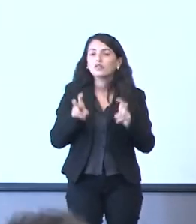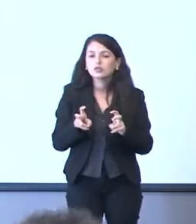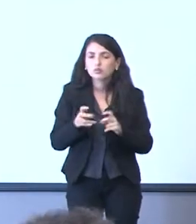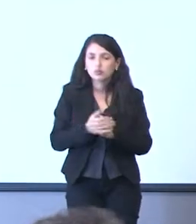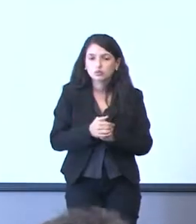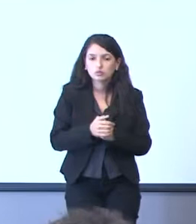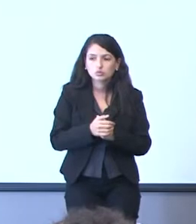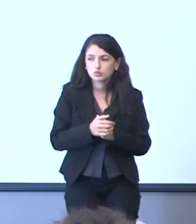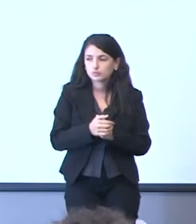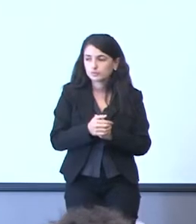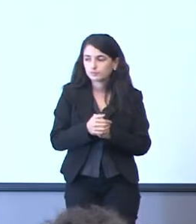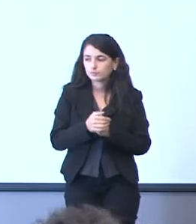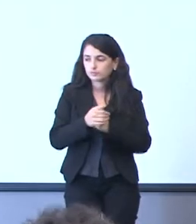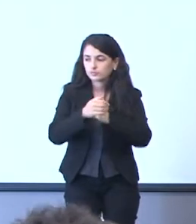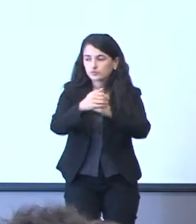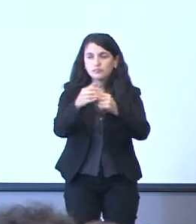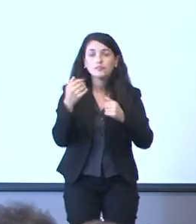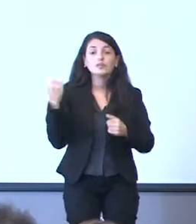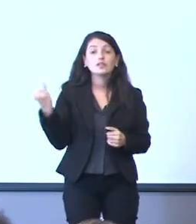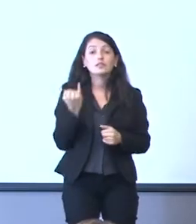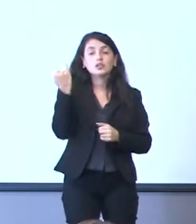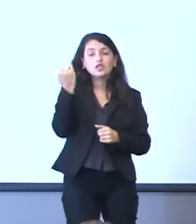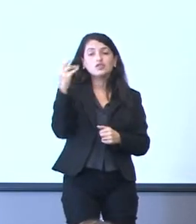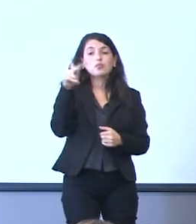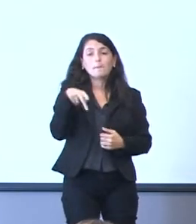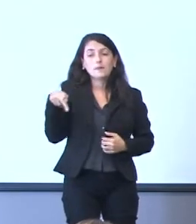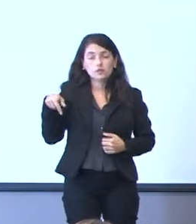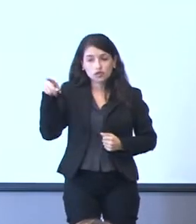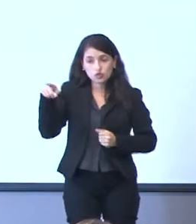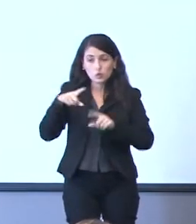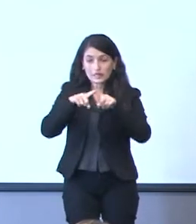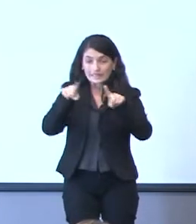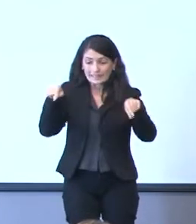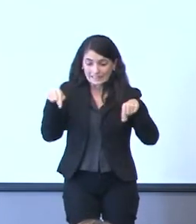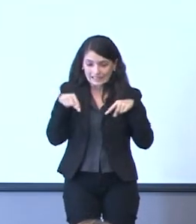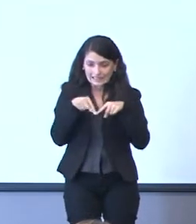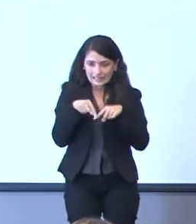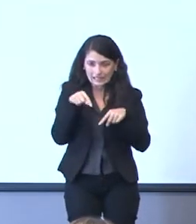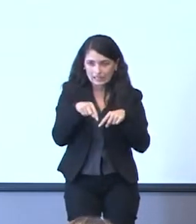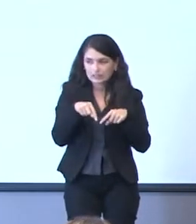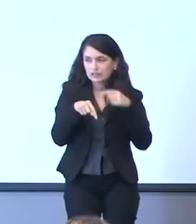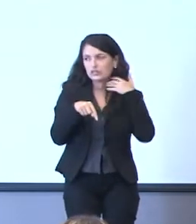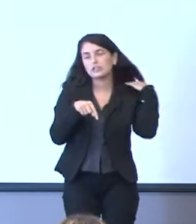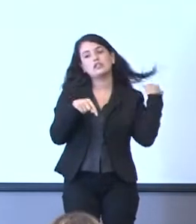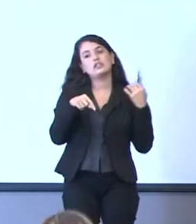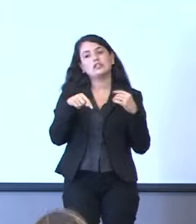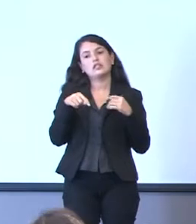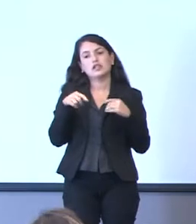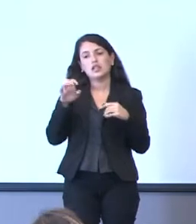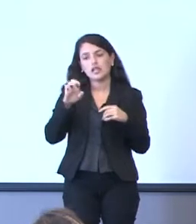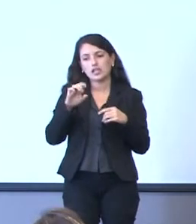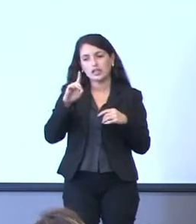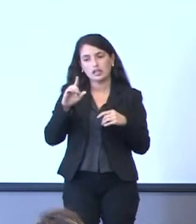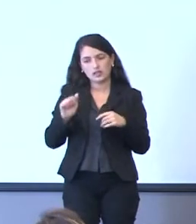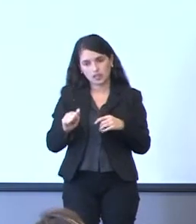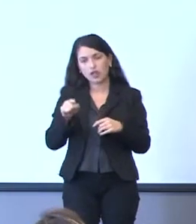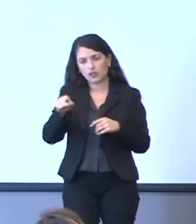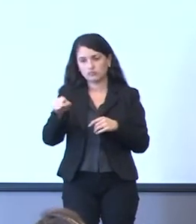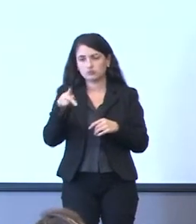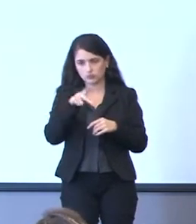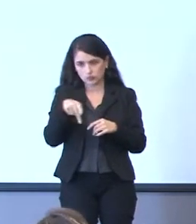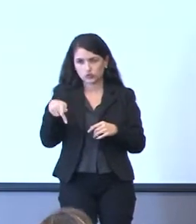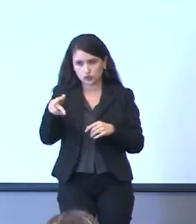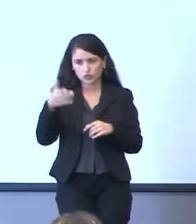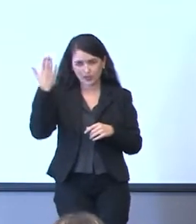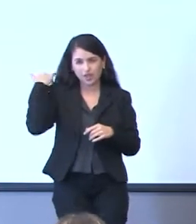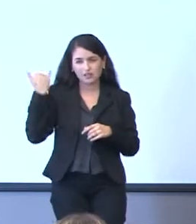a preparação, a importância da preparação do professor em sala, que, inclusive, é uma fala da própria professora Eda, né? Desse